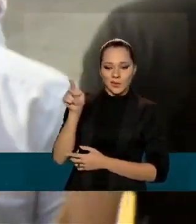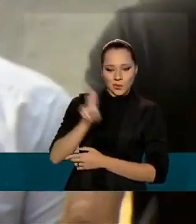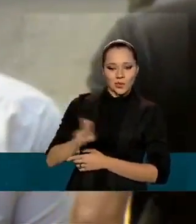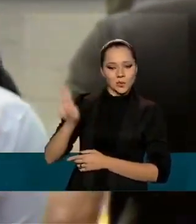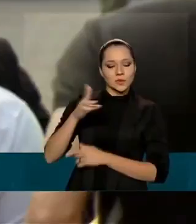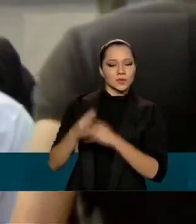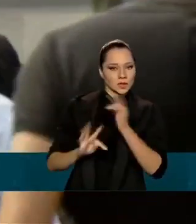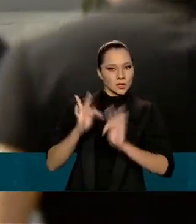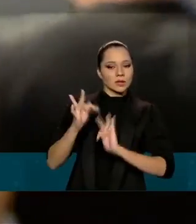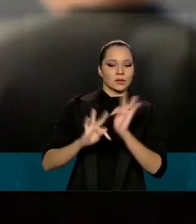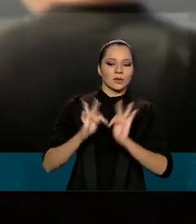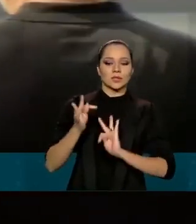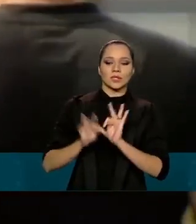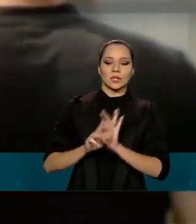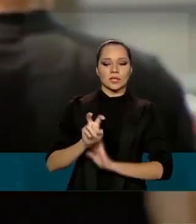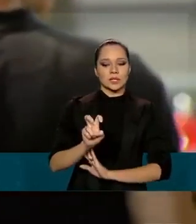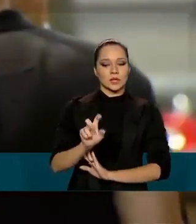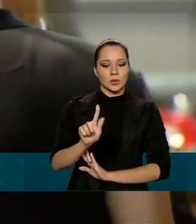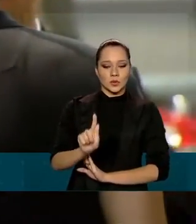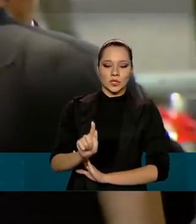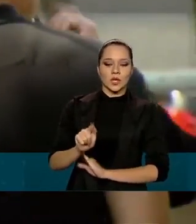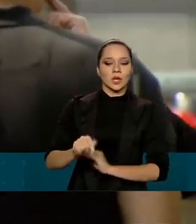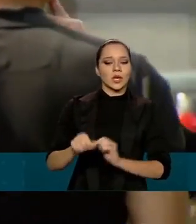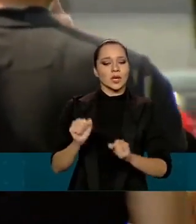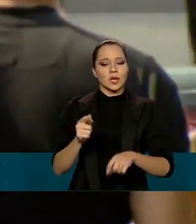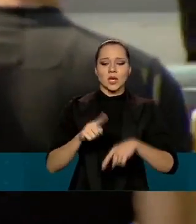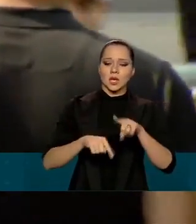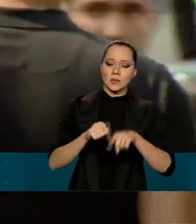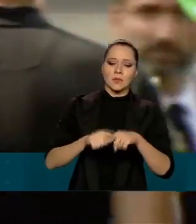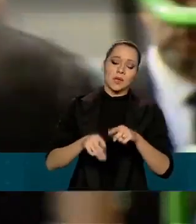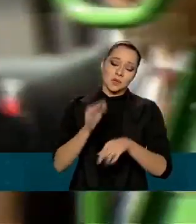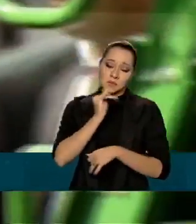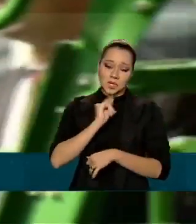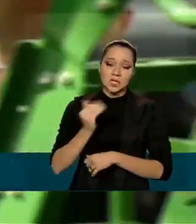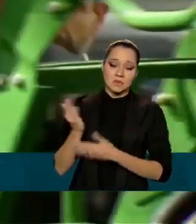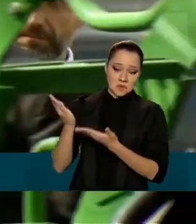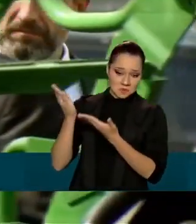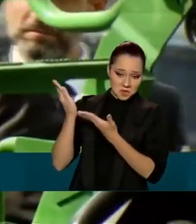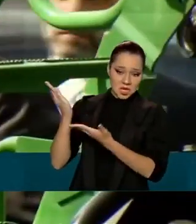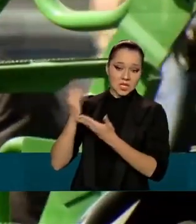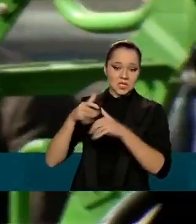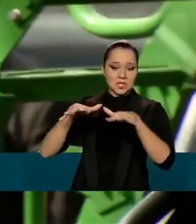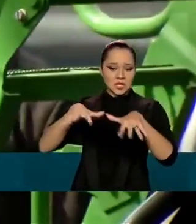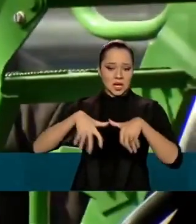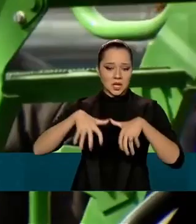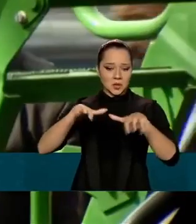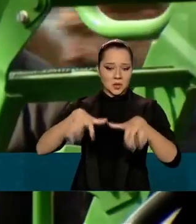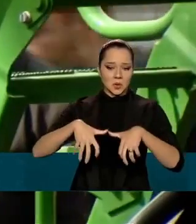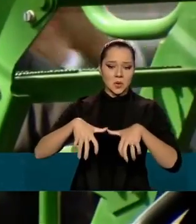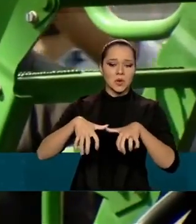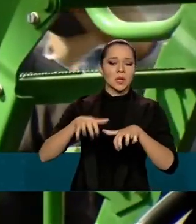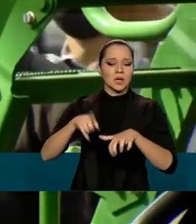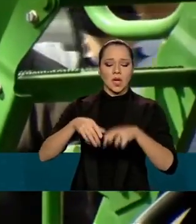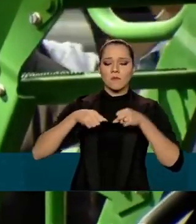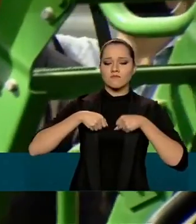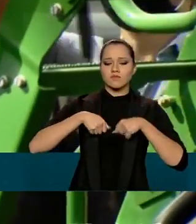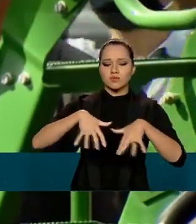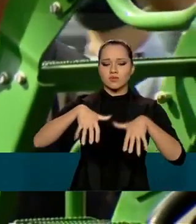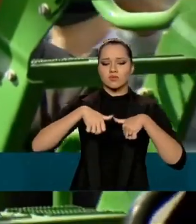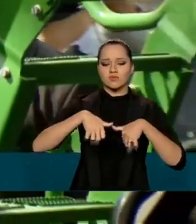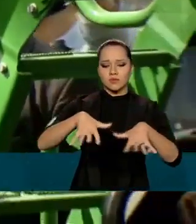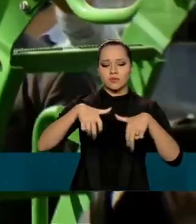uso da tecnologia 5G em equipamentos como, por exemplo, esse que foi demonstrado, uma máquina, um